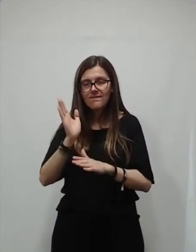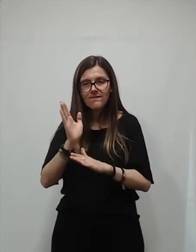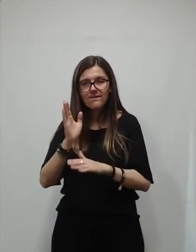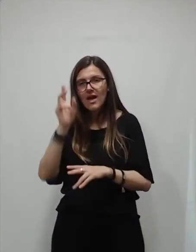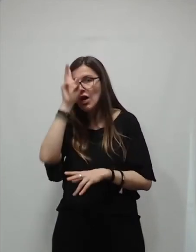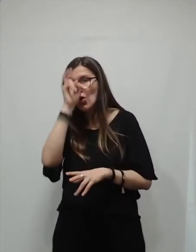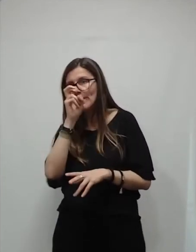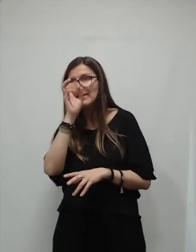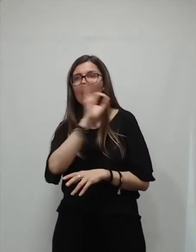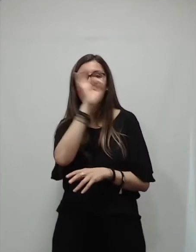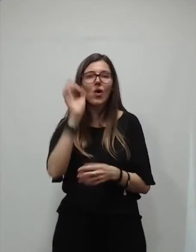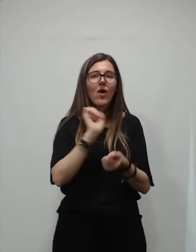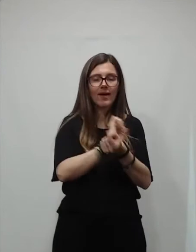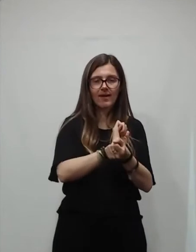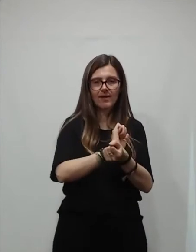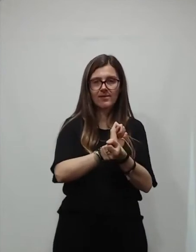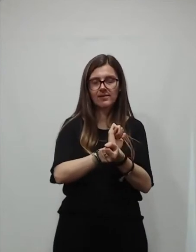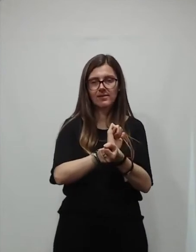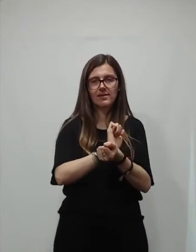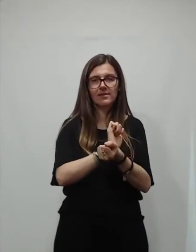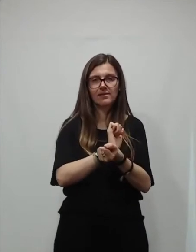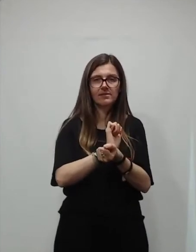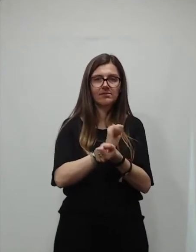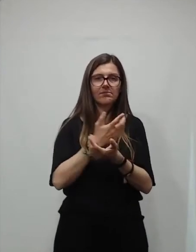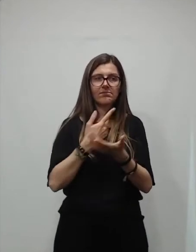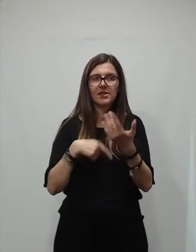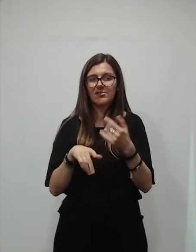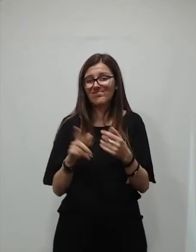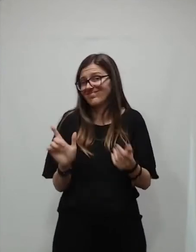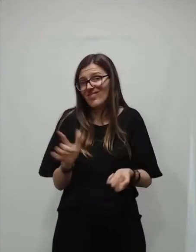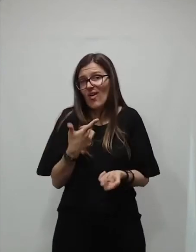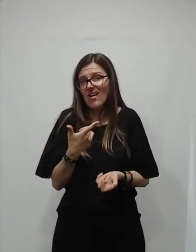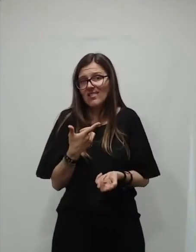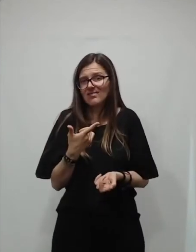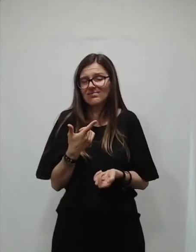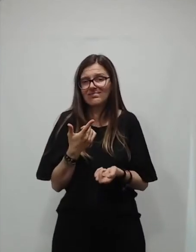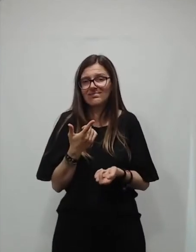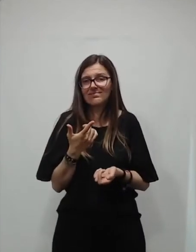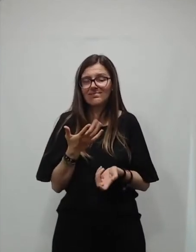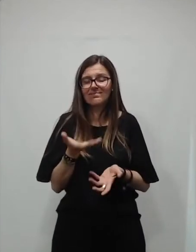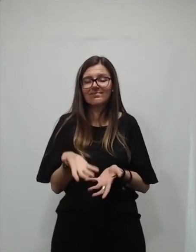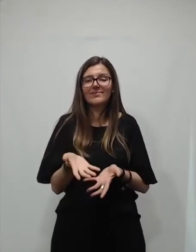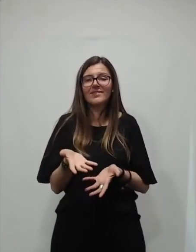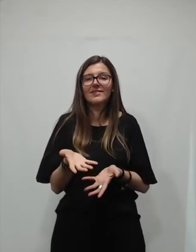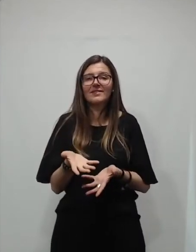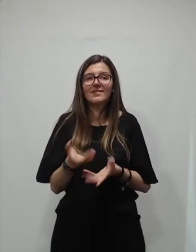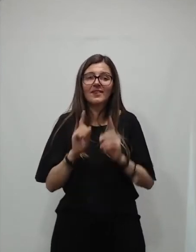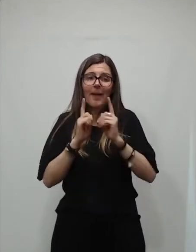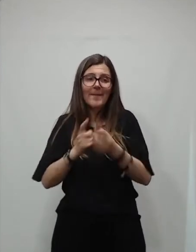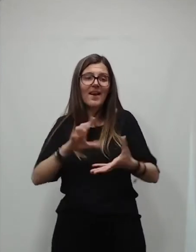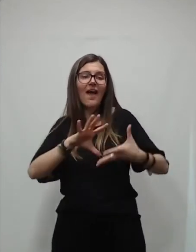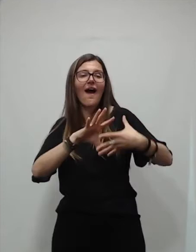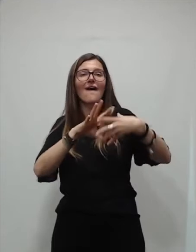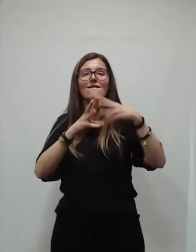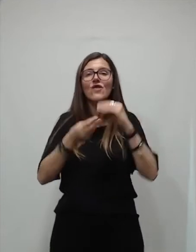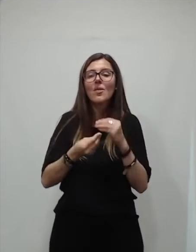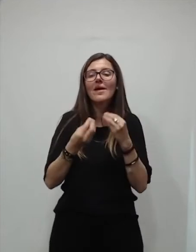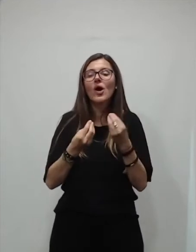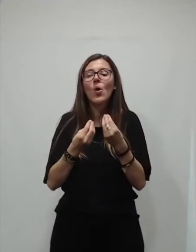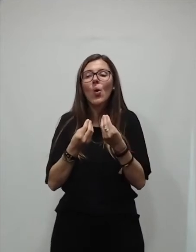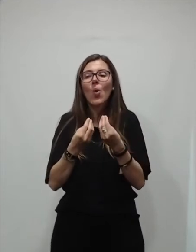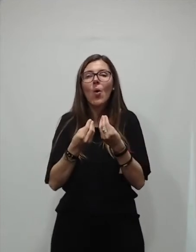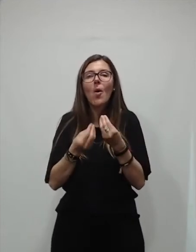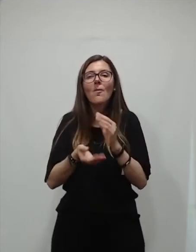impuesta, y en ese sentido se podría precisar, por ejemplo, el plazo de vigencia y la forma en que se va controlando la misma,